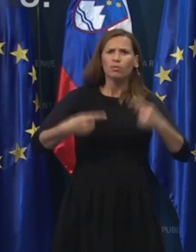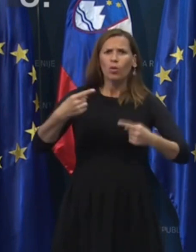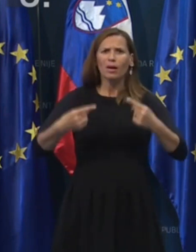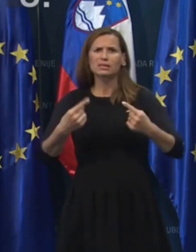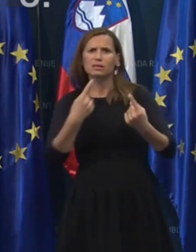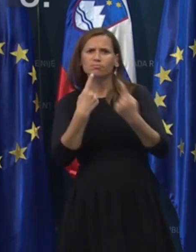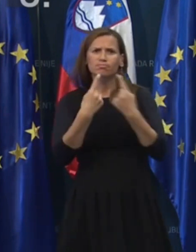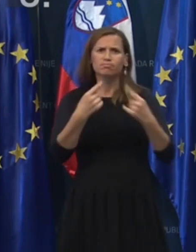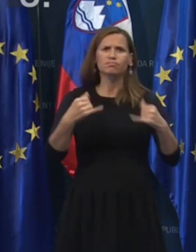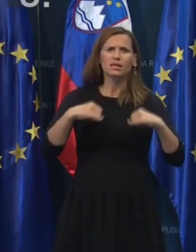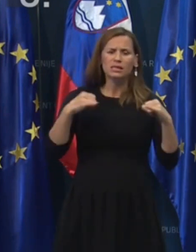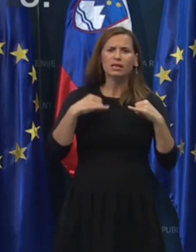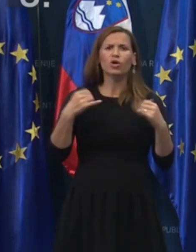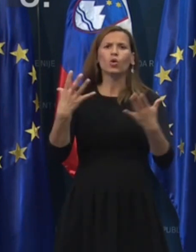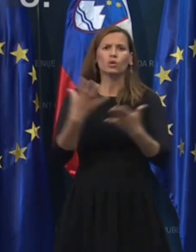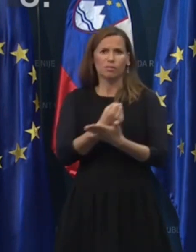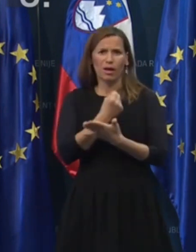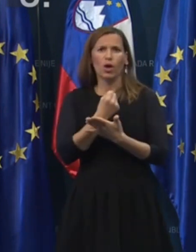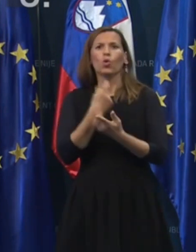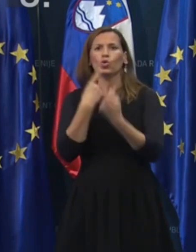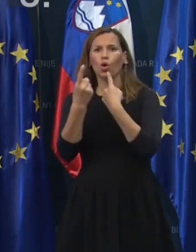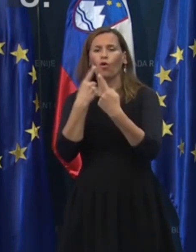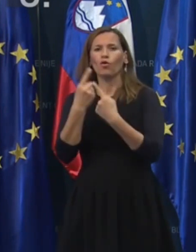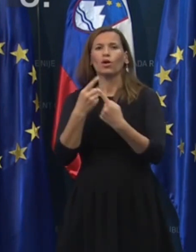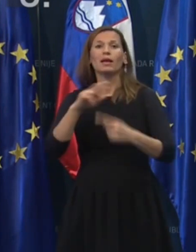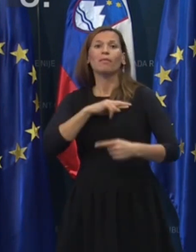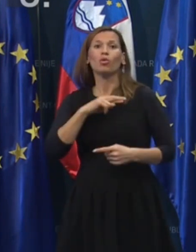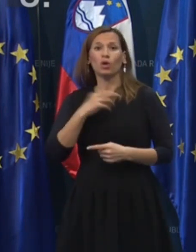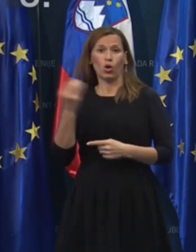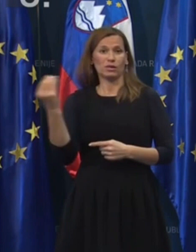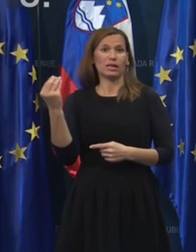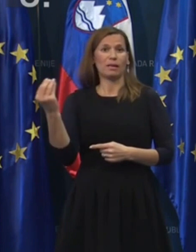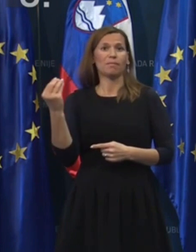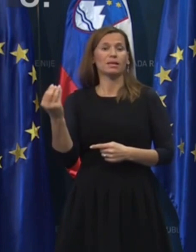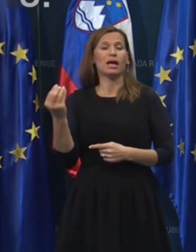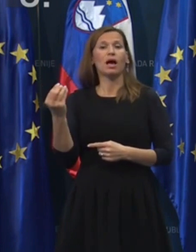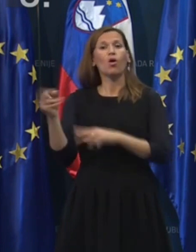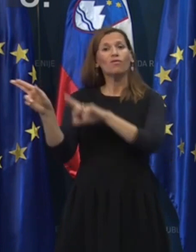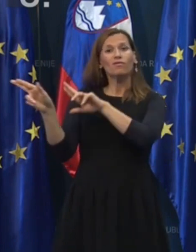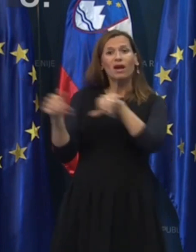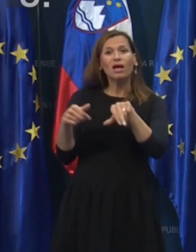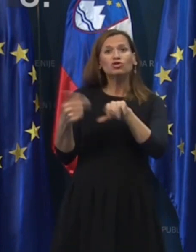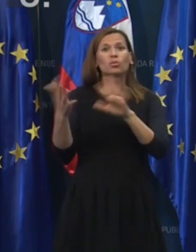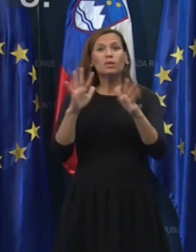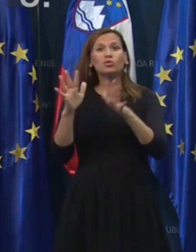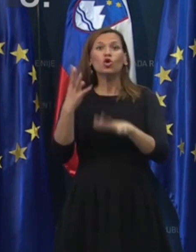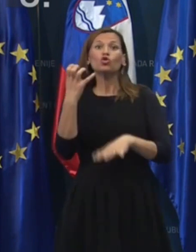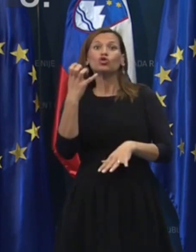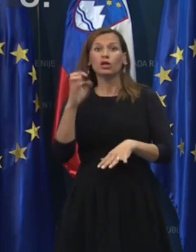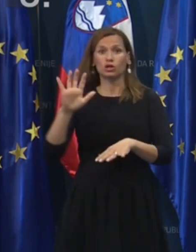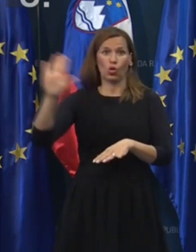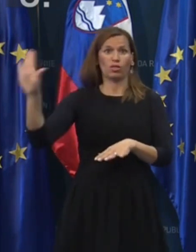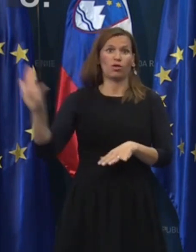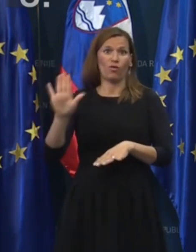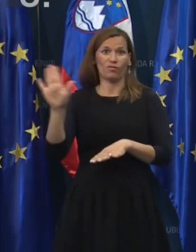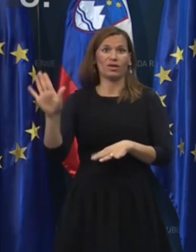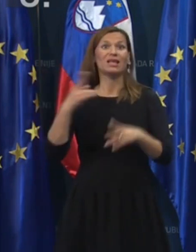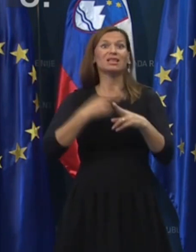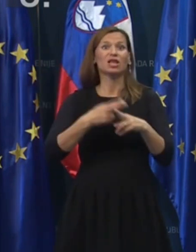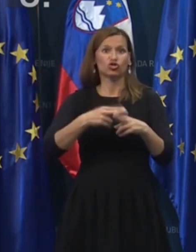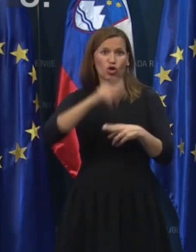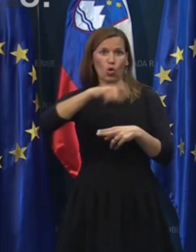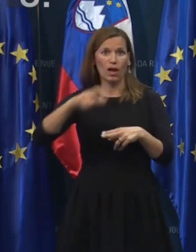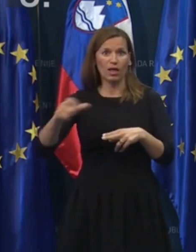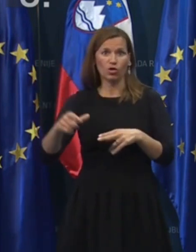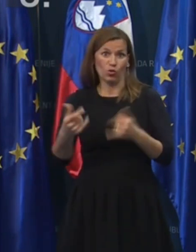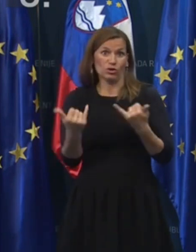prizadevanjih uspel dogovor z Republiko Srbijo o vračanju okoli 400 njihovih državljanov, ki se